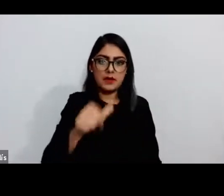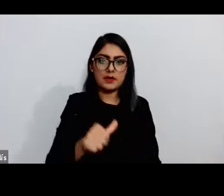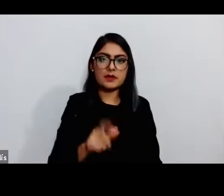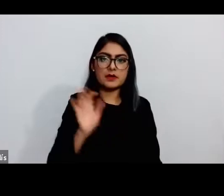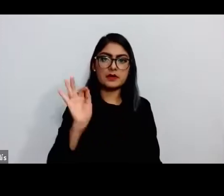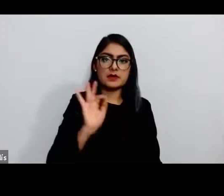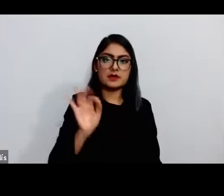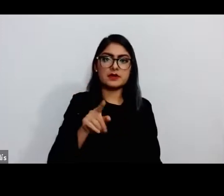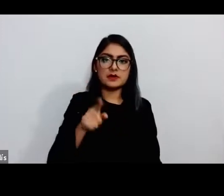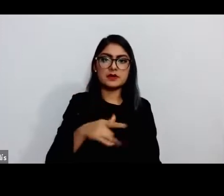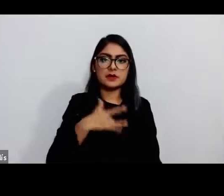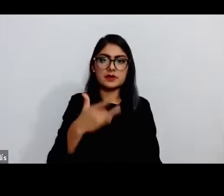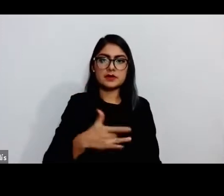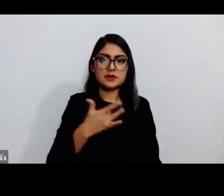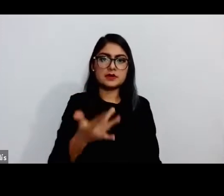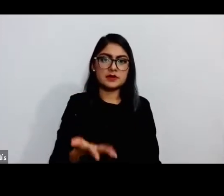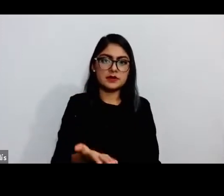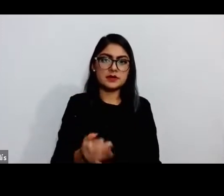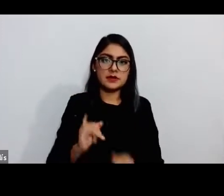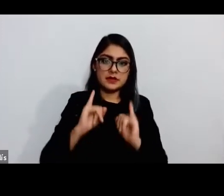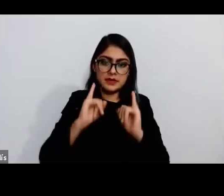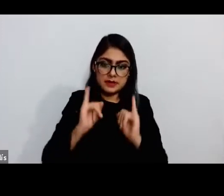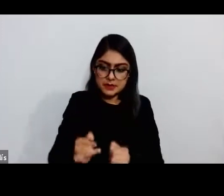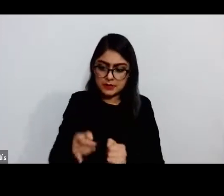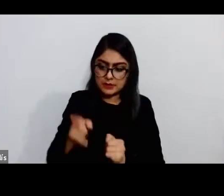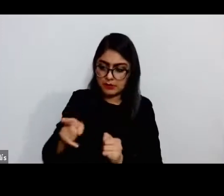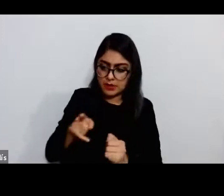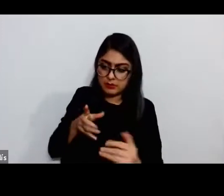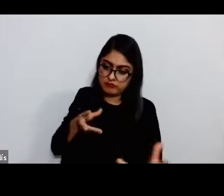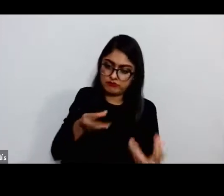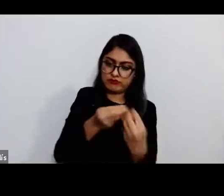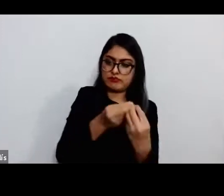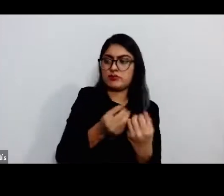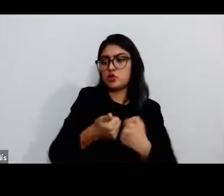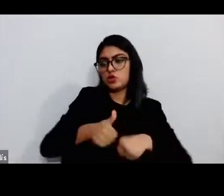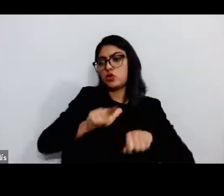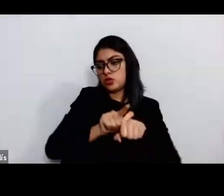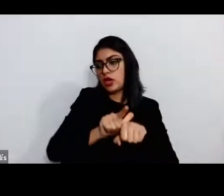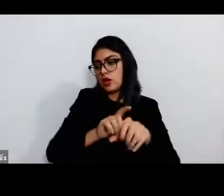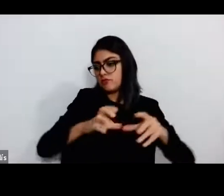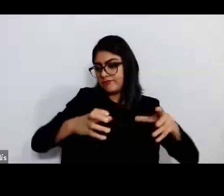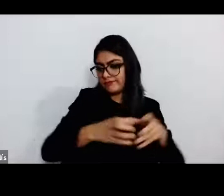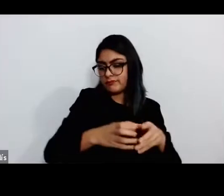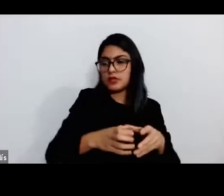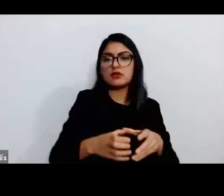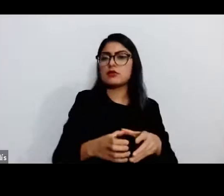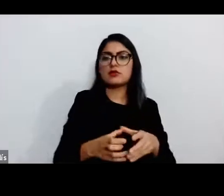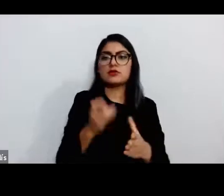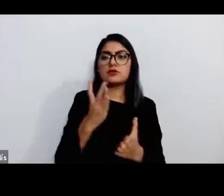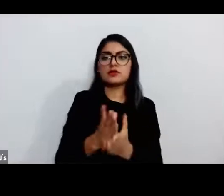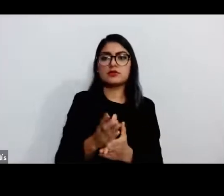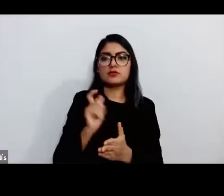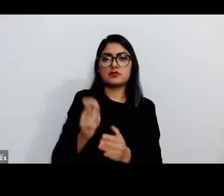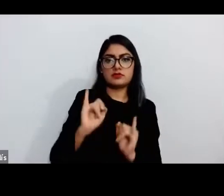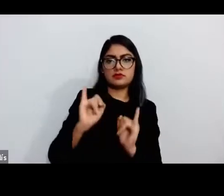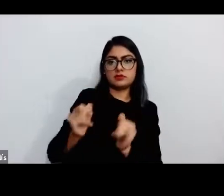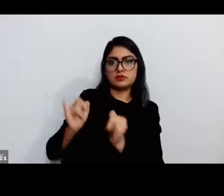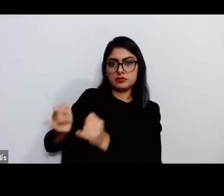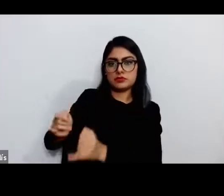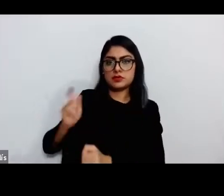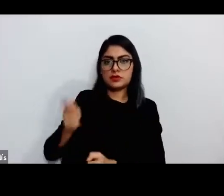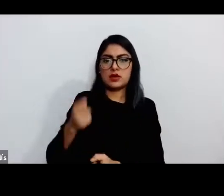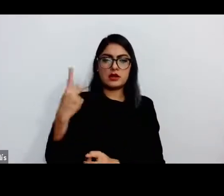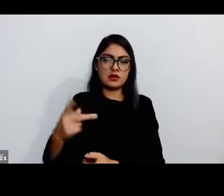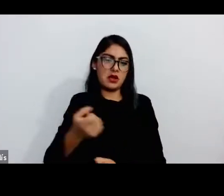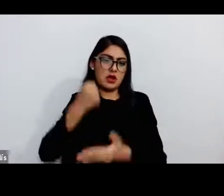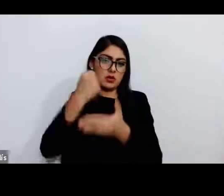individuo formara parte de un todo social, sino que era una concepción netamente burguesa, ¿no?, de la lucha frente